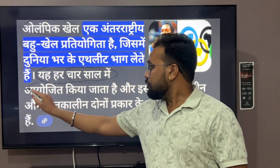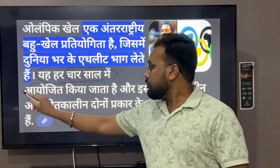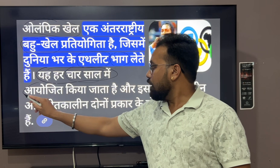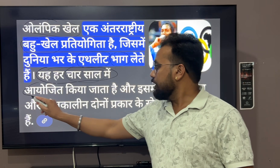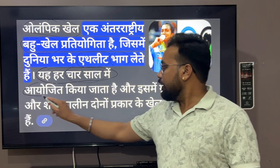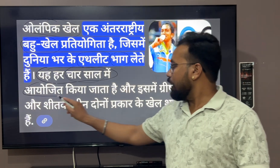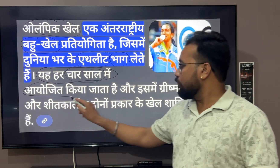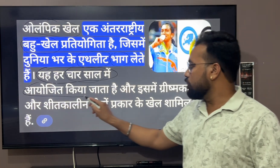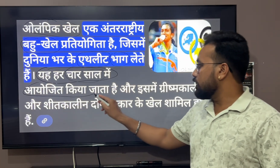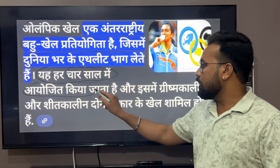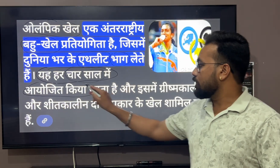ये आयोजित किया जाता